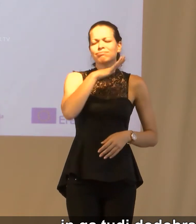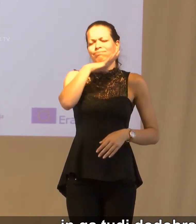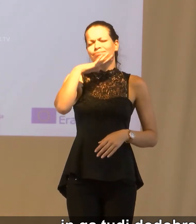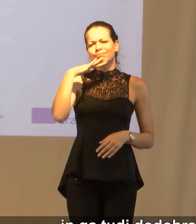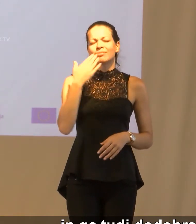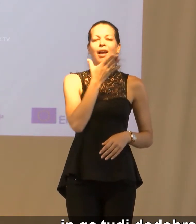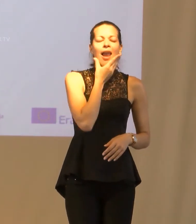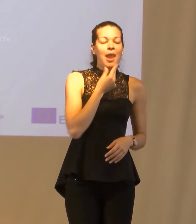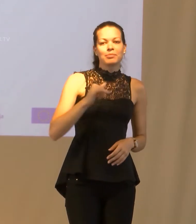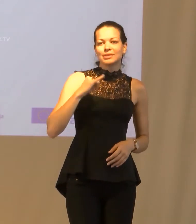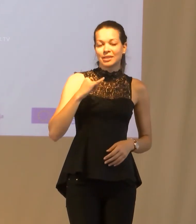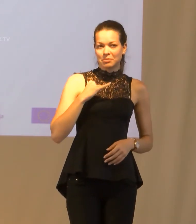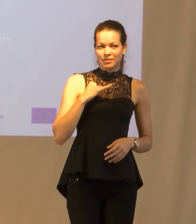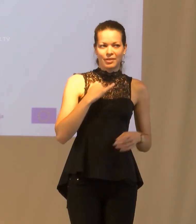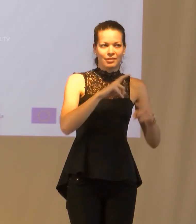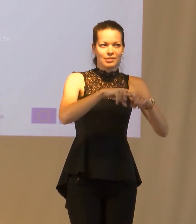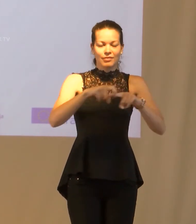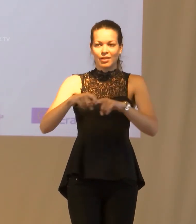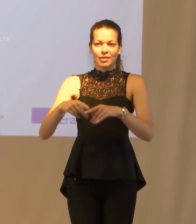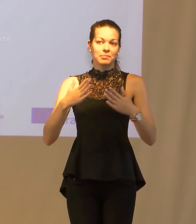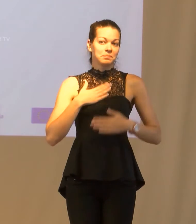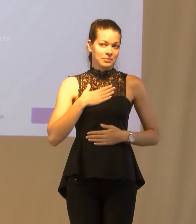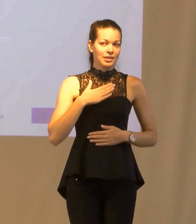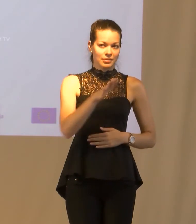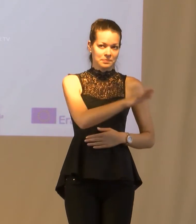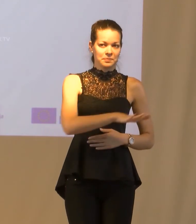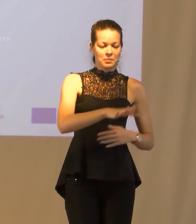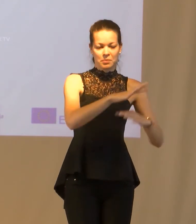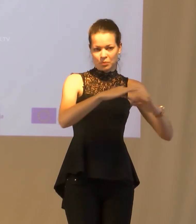lepih in zanimivih stvari, ki jih imamo pri nas na Primorskem.